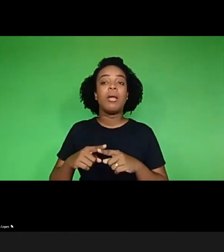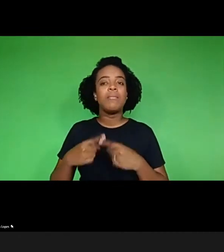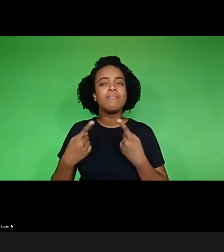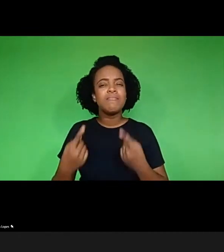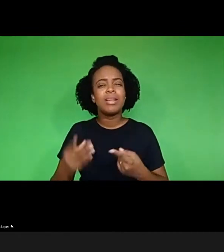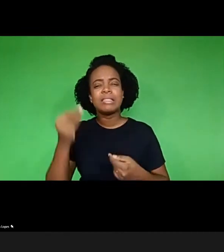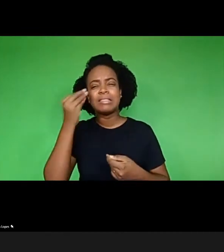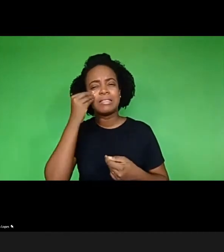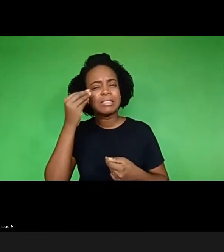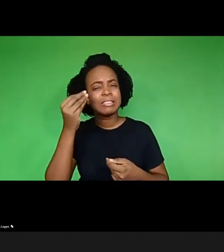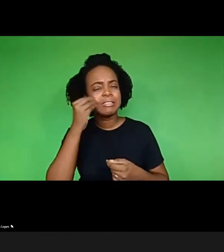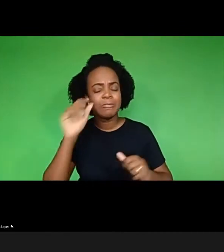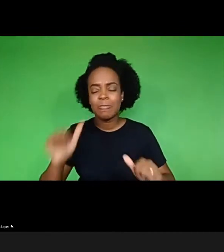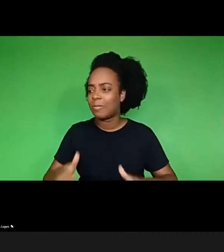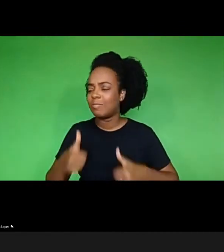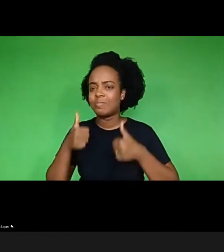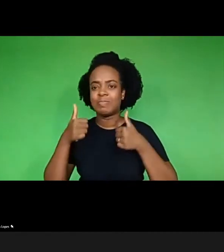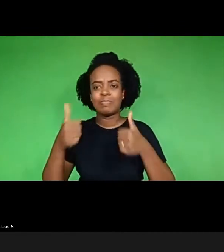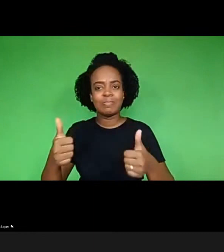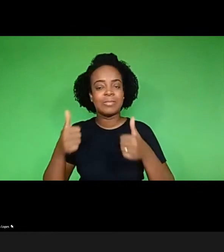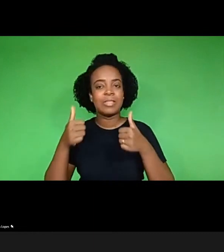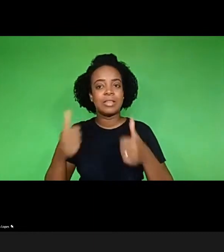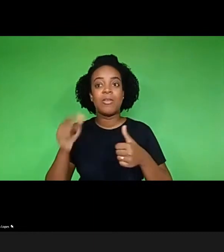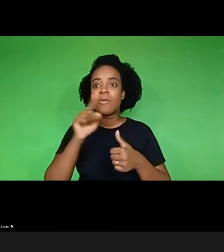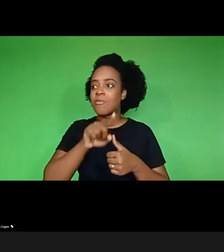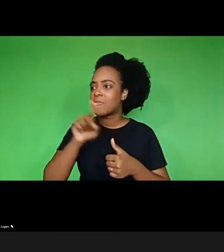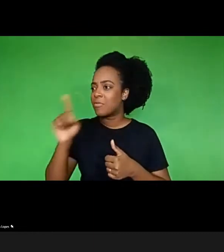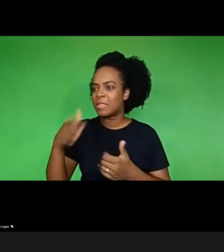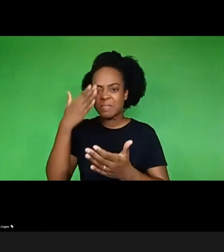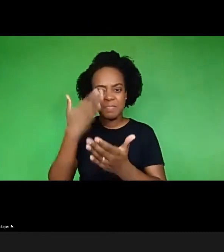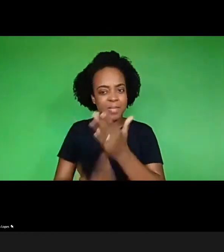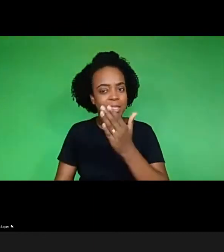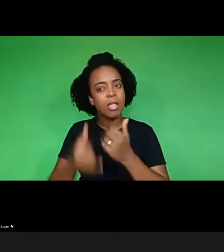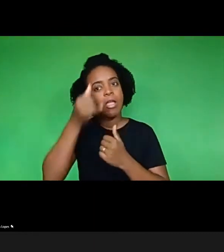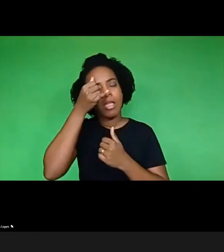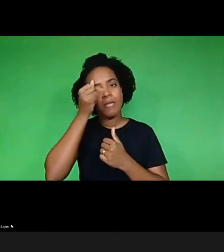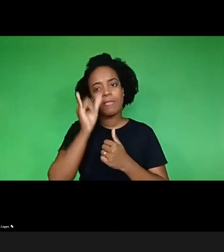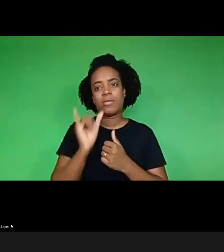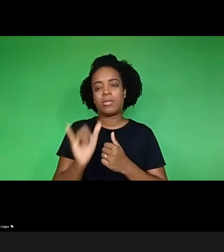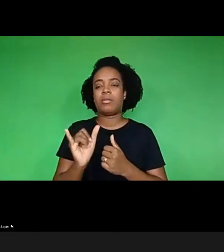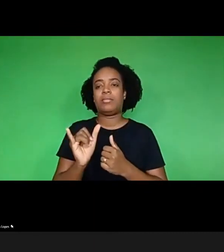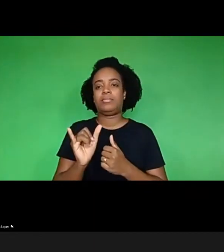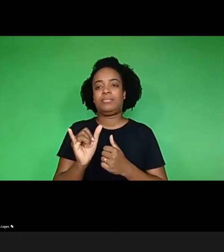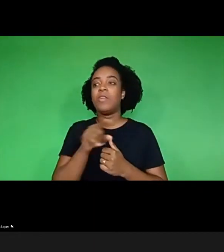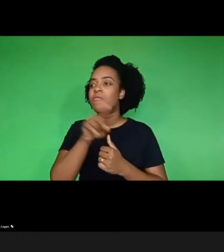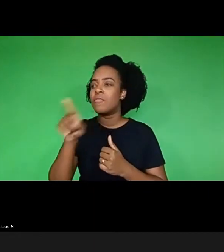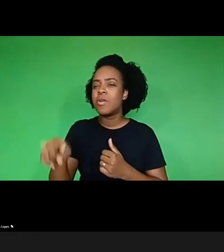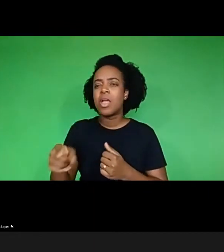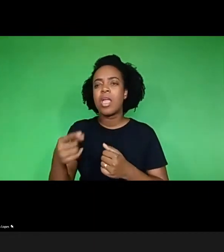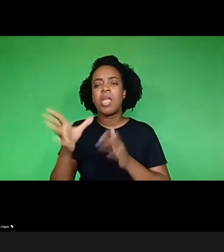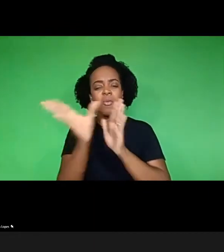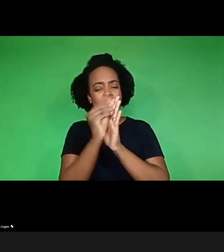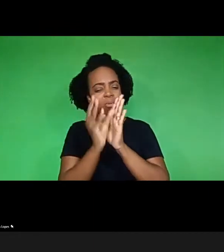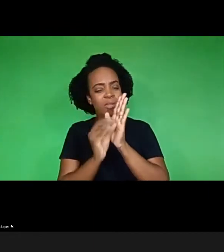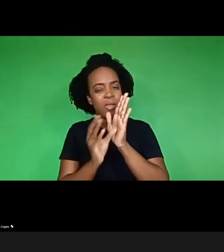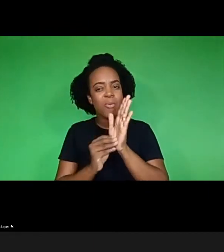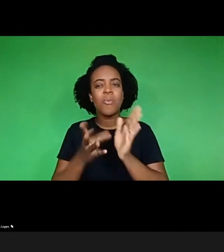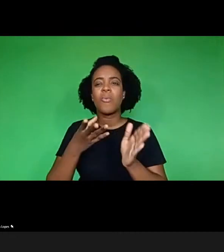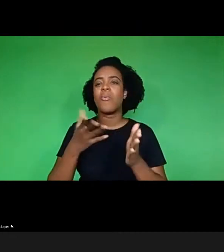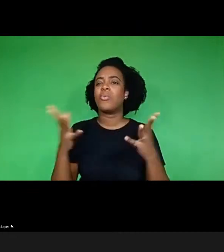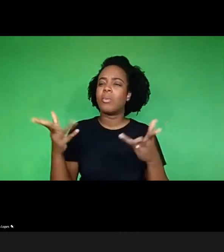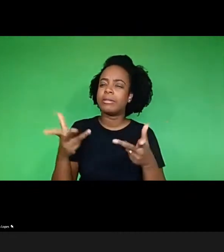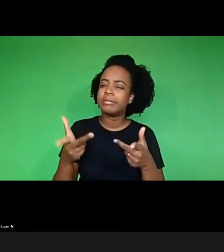da melhor forma para evitar que vocês percam em conteúdo, em qualidade. Sabemos das